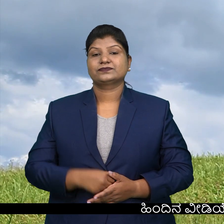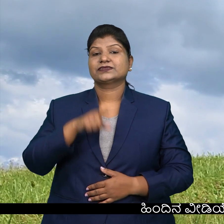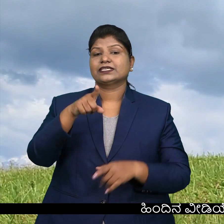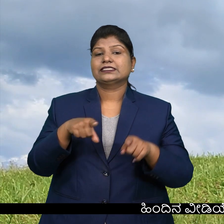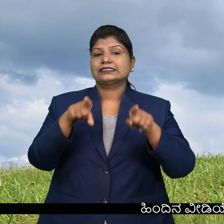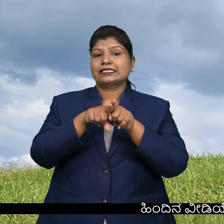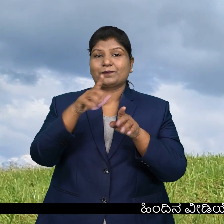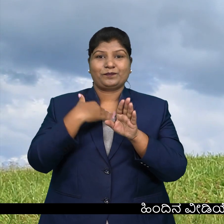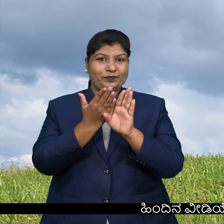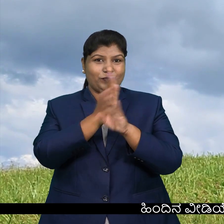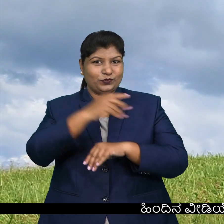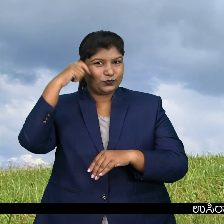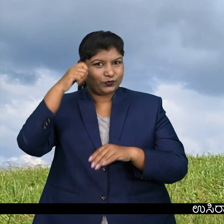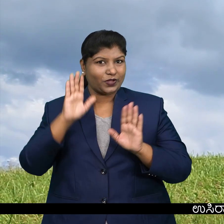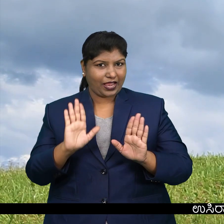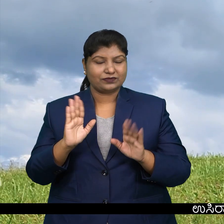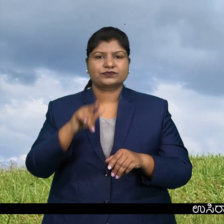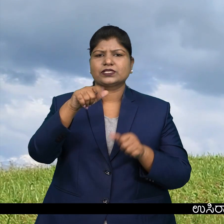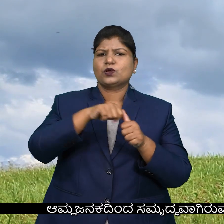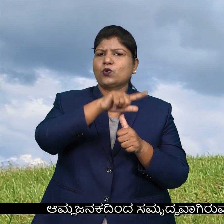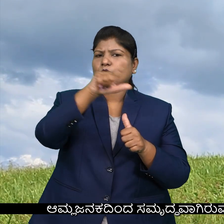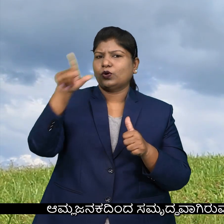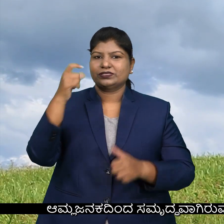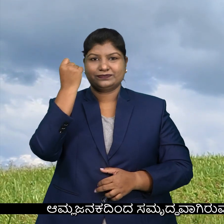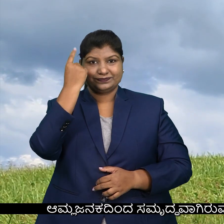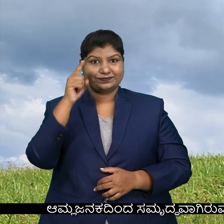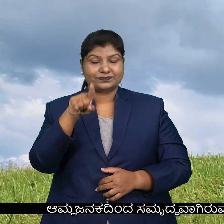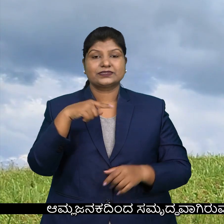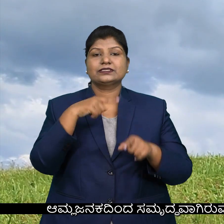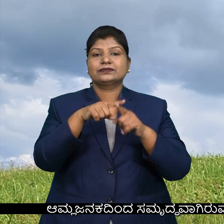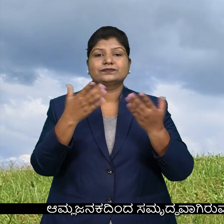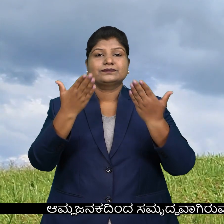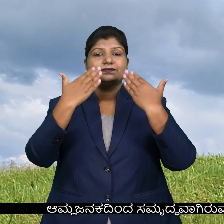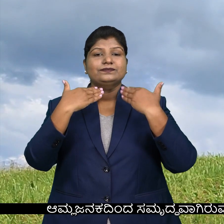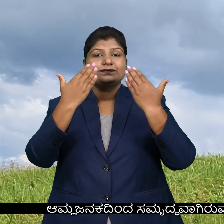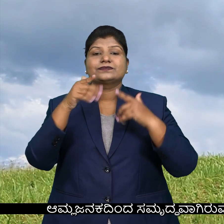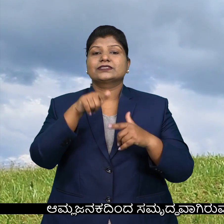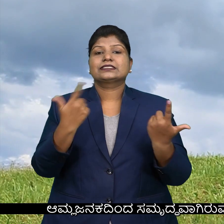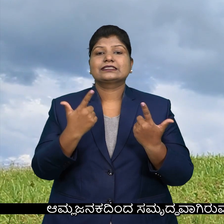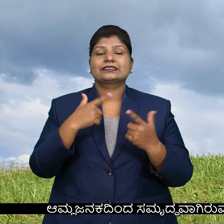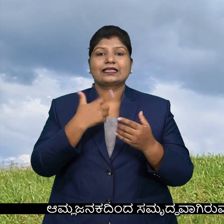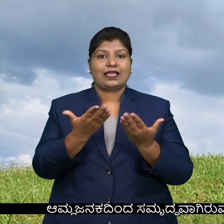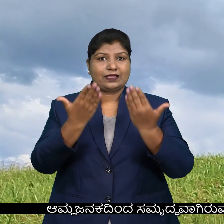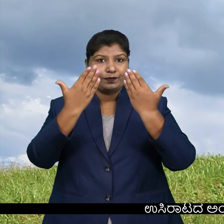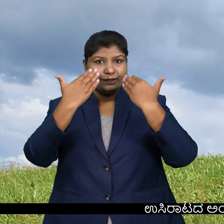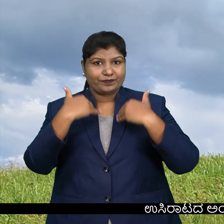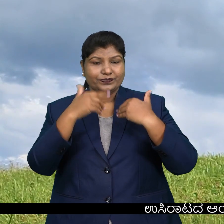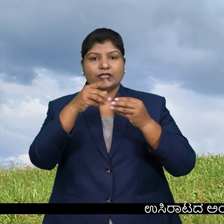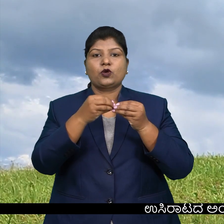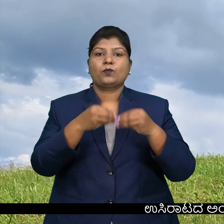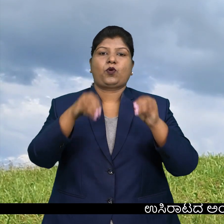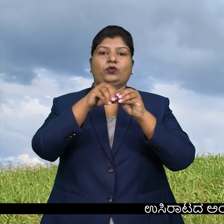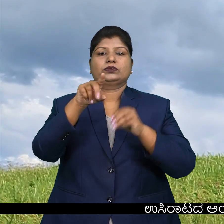ಹಿಂದಿನ ವಿಡಿಯೋದ ಆಧಾರದ ಮೇಲೆ ಉಸಿರಾಟ ಎಂದರೆ ಆಮ್ಲಜನಕದಿಂದ ಸಮೃದ್ಧವಾಗಿರುವ ಗಾಳಿಯನ್ನು ತೆಗೆದುಕೊಳ್ಳುವುದು ಮತ್ತು